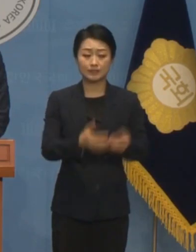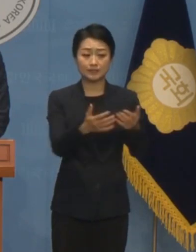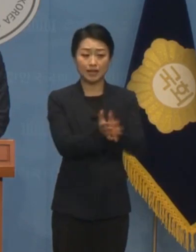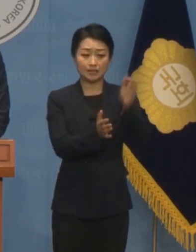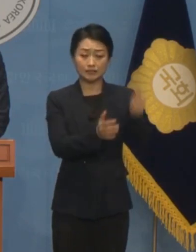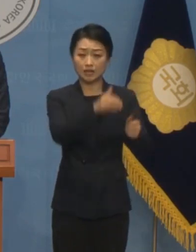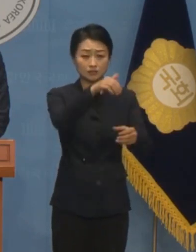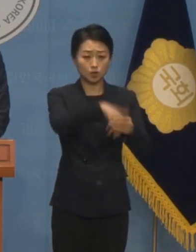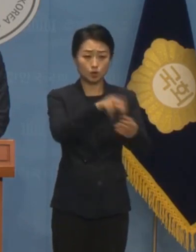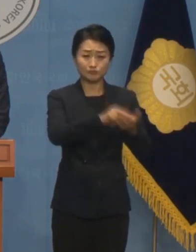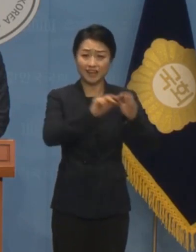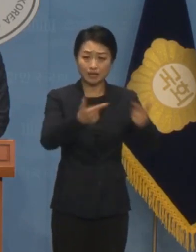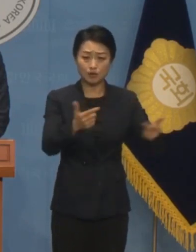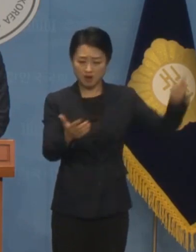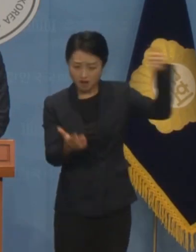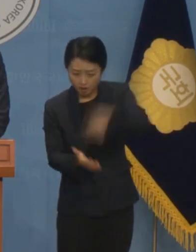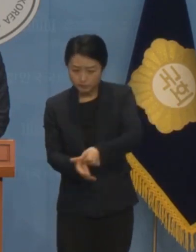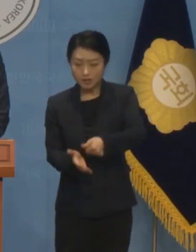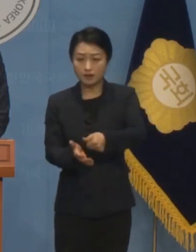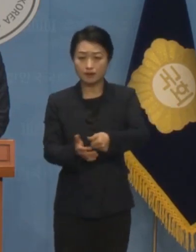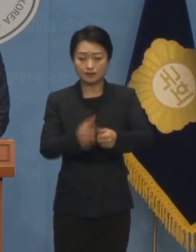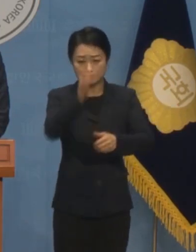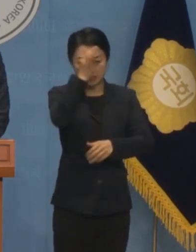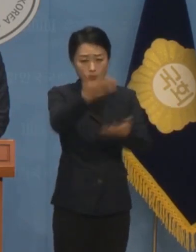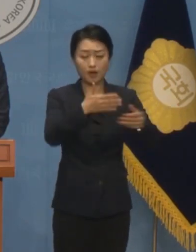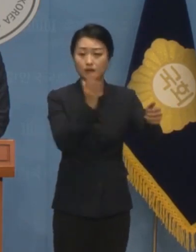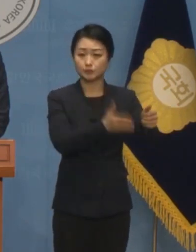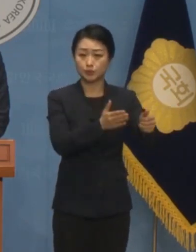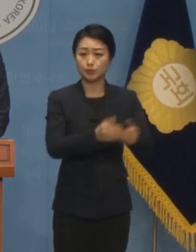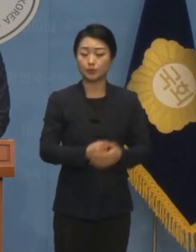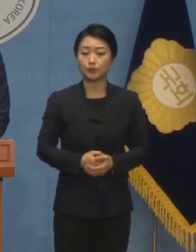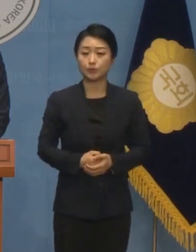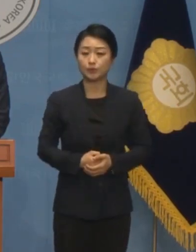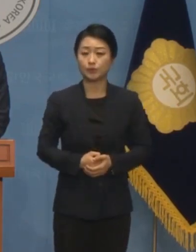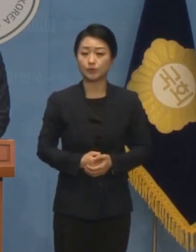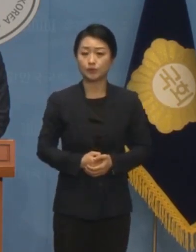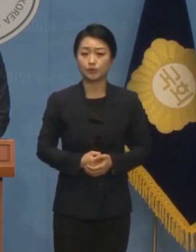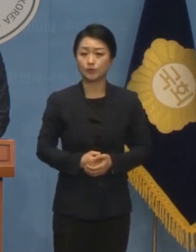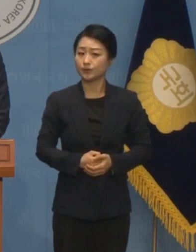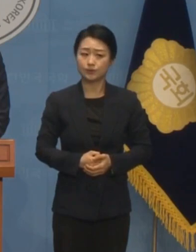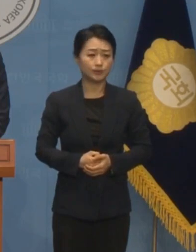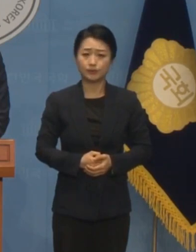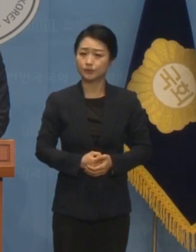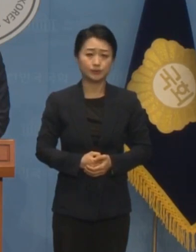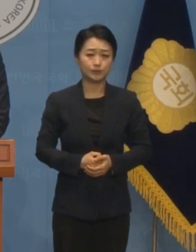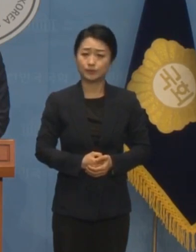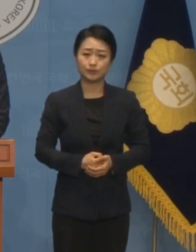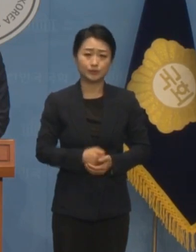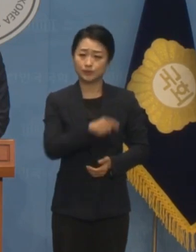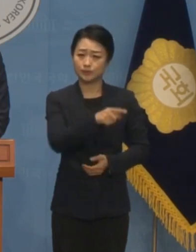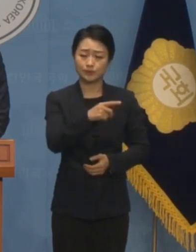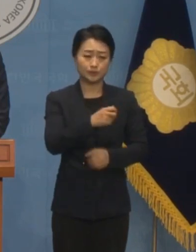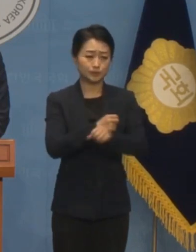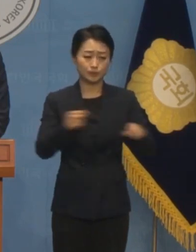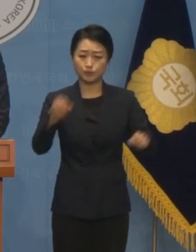전당대회가 아니라 엎드려 사죄 먼저 해야 됩니다. 도저히 간과하고 넘어갈 수 없는 일입니다.